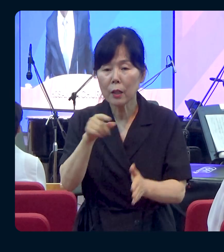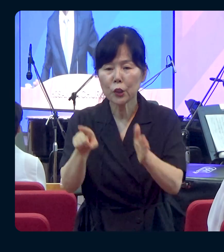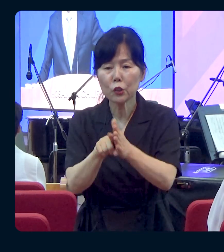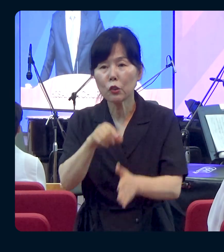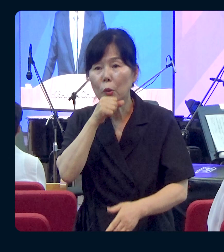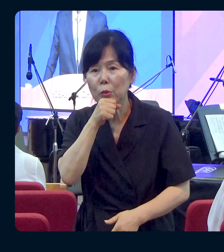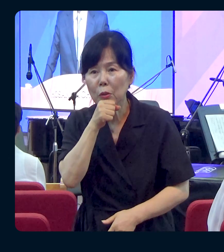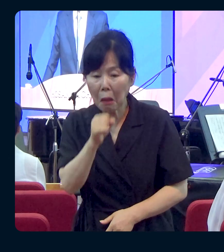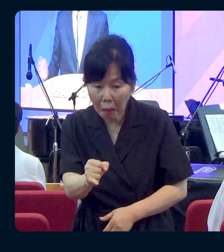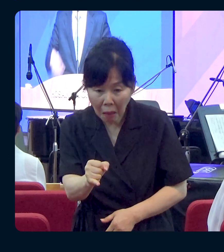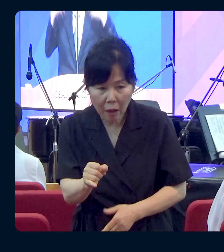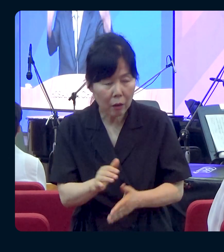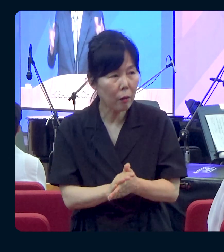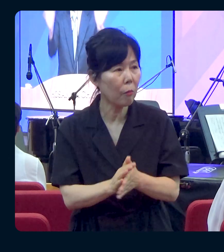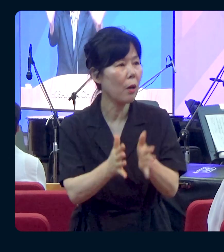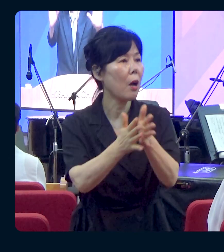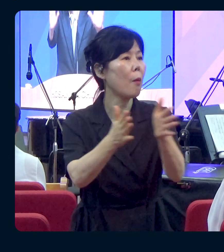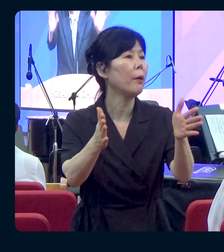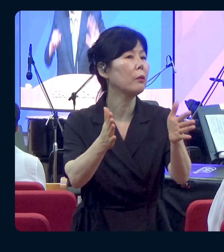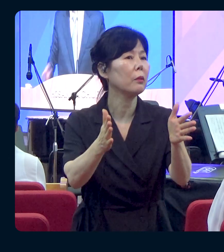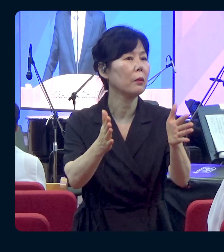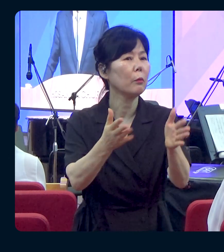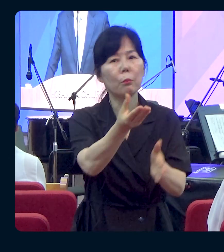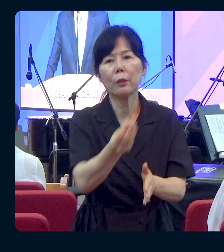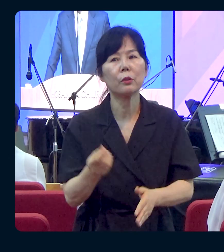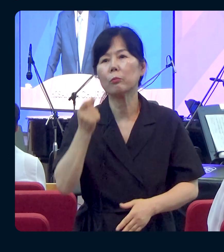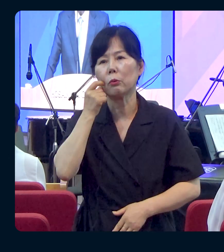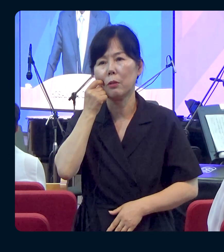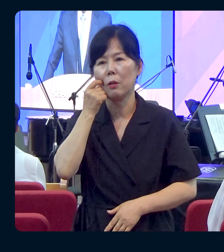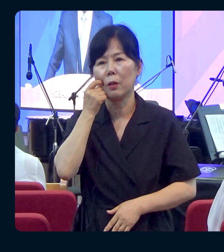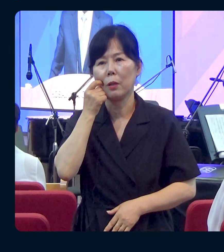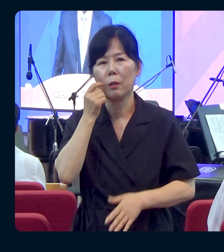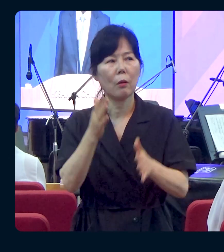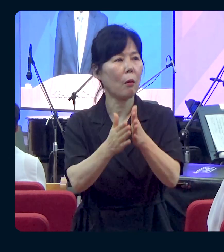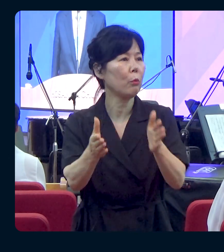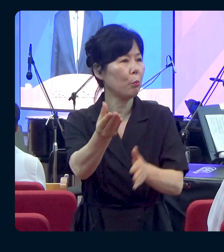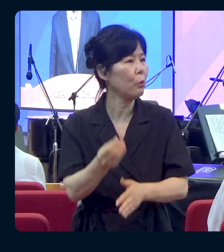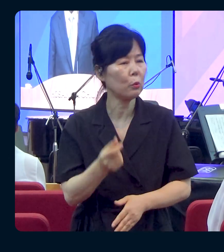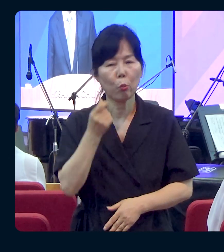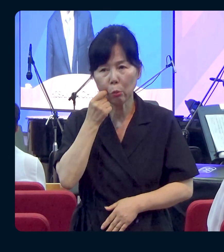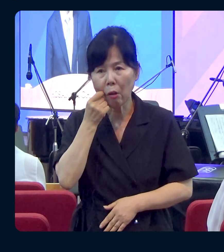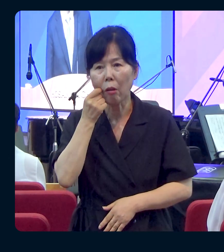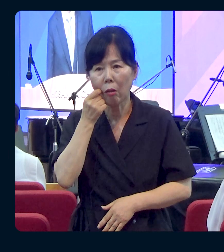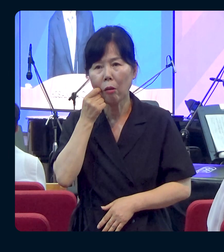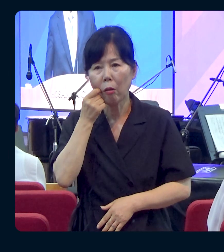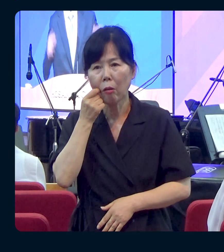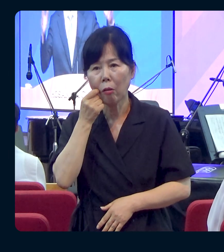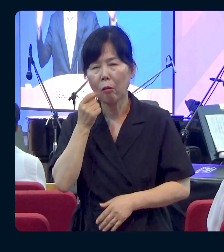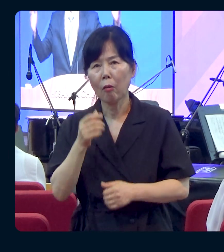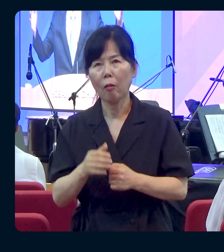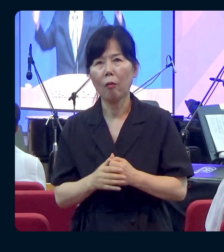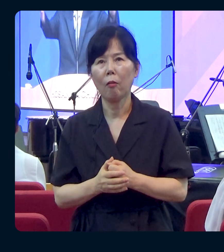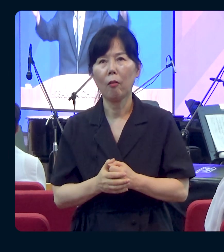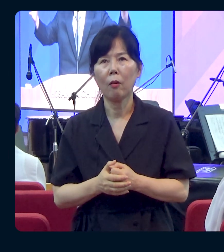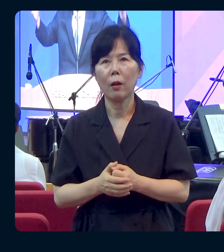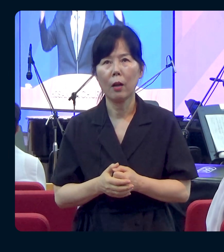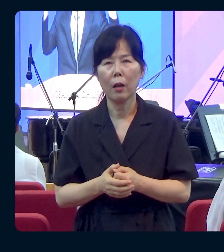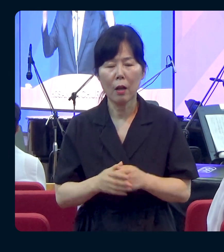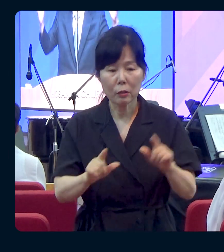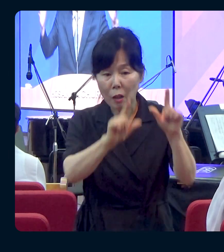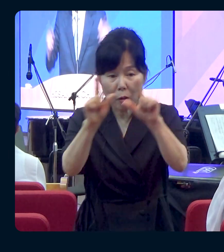이게 낮으면요, 아예 집을 안 빌려줘요. 내가 돈 낸다고 해도 집을 렌트를 할 수가 없는 거예요.